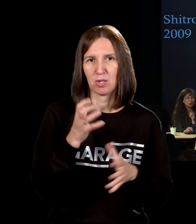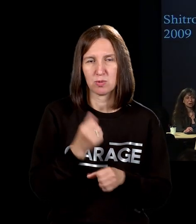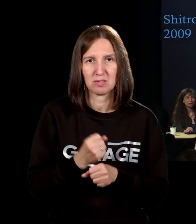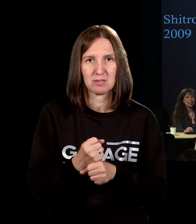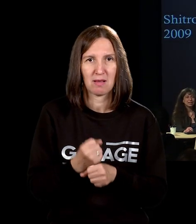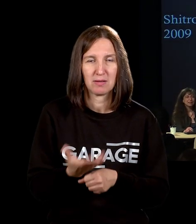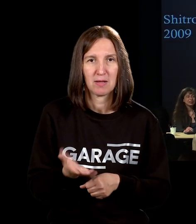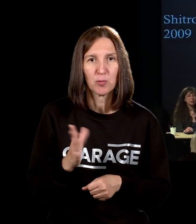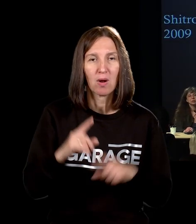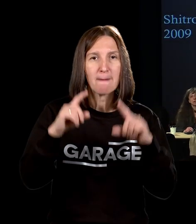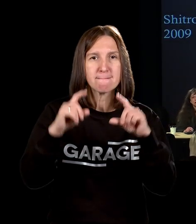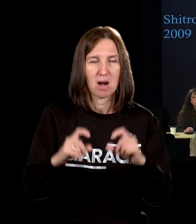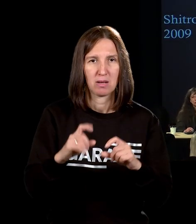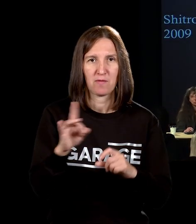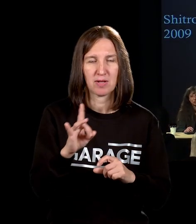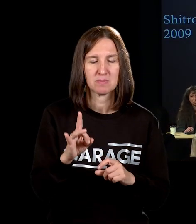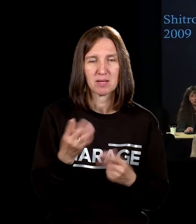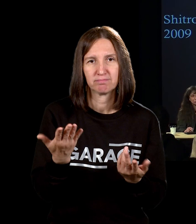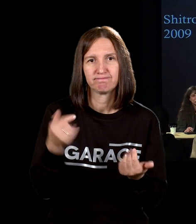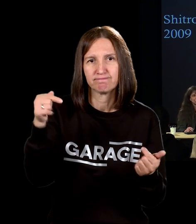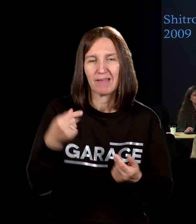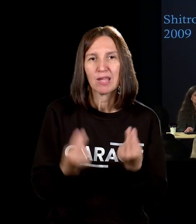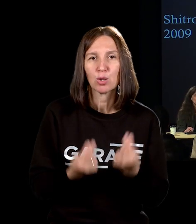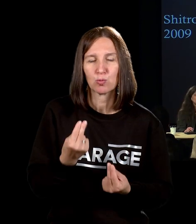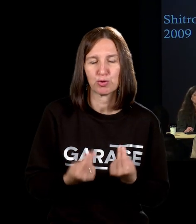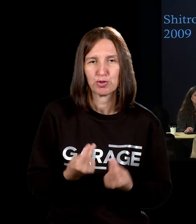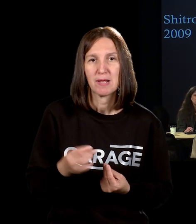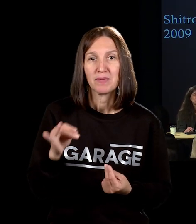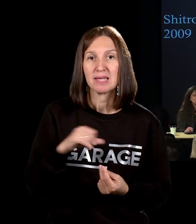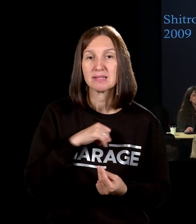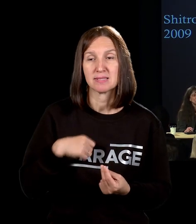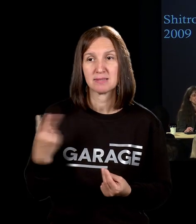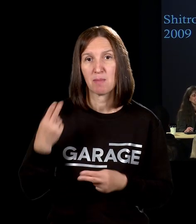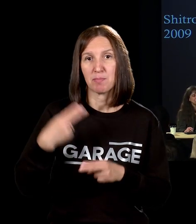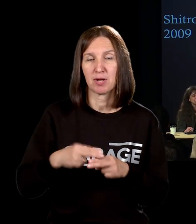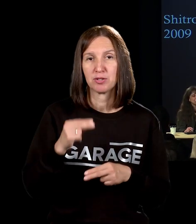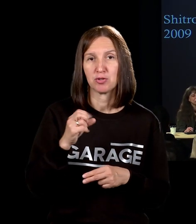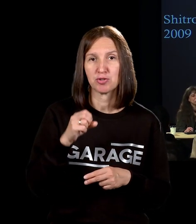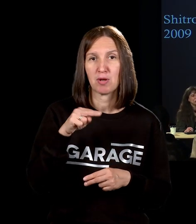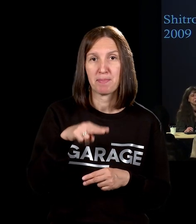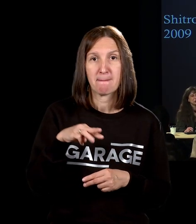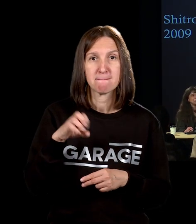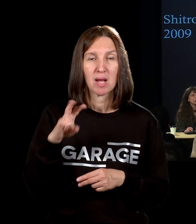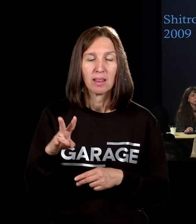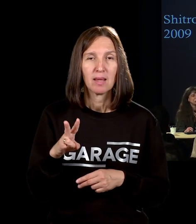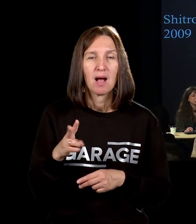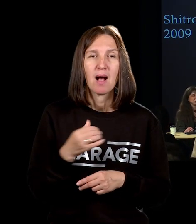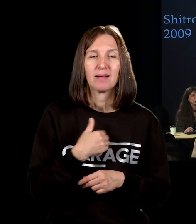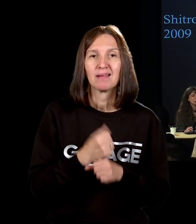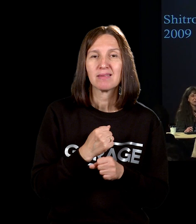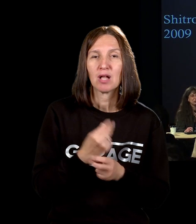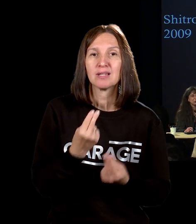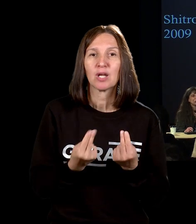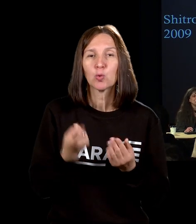только игрушечные. И сами Чепманы все время пытаются как бы сделать игрушку игрушки. Да? Вот у них недавняя замечательная ретроспектива, которую